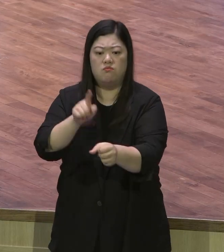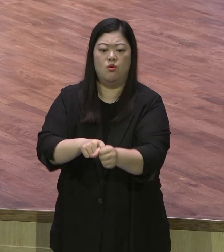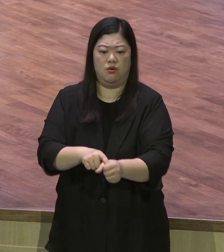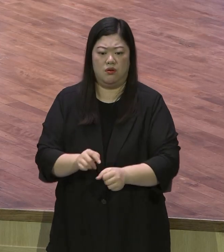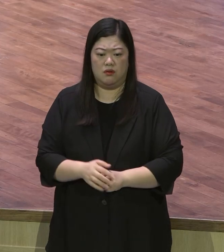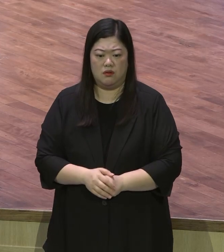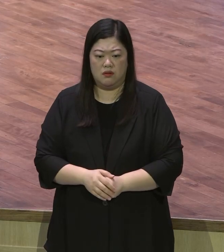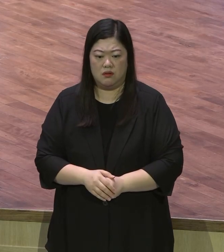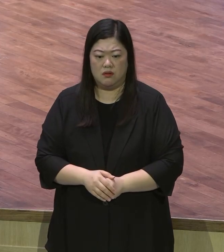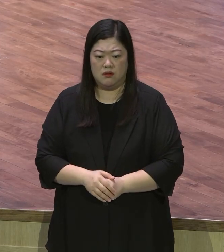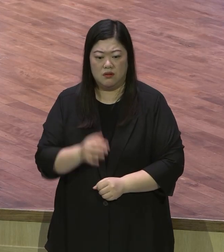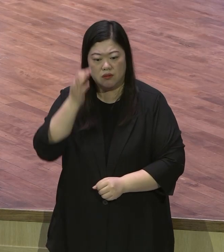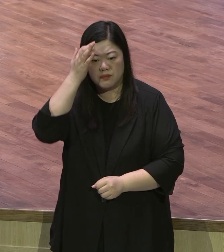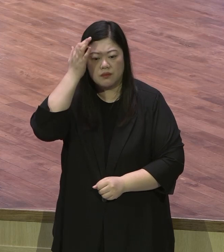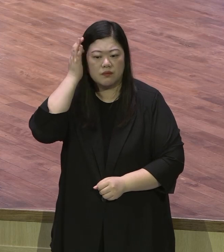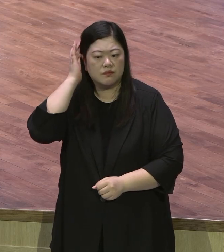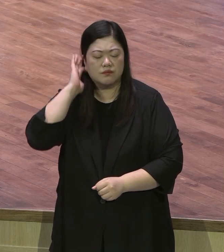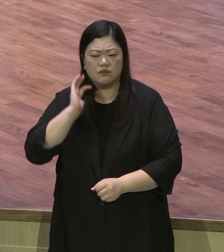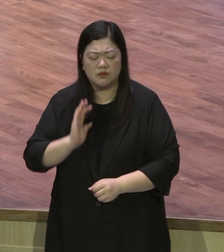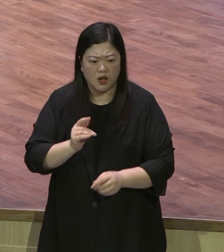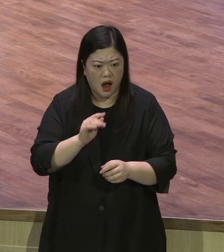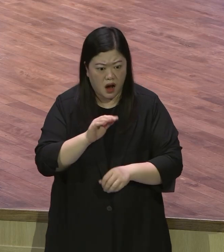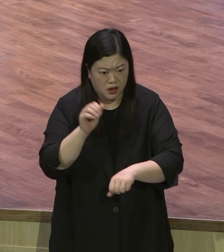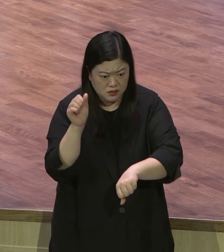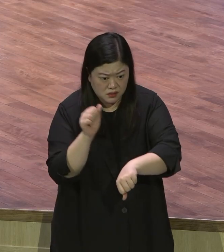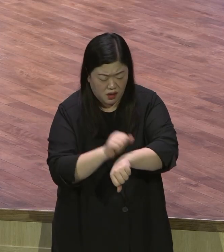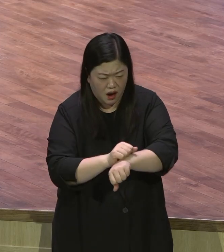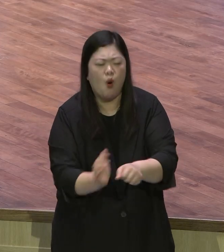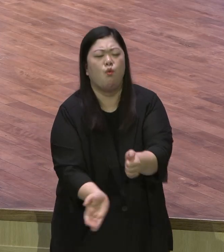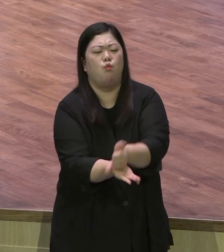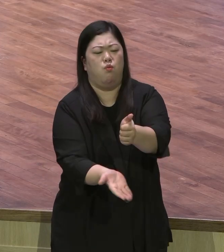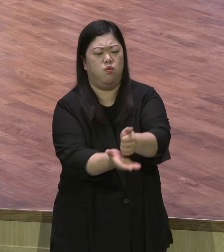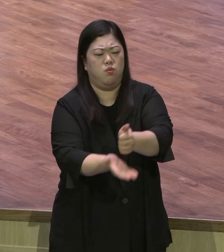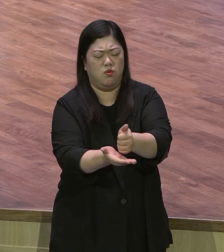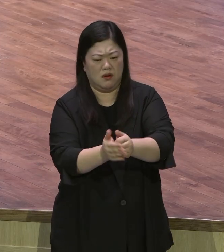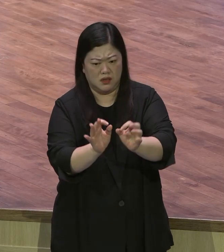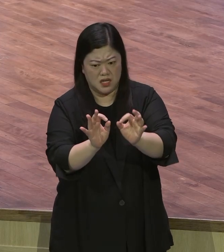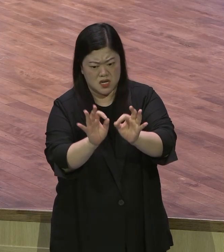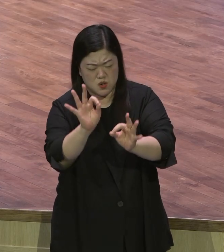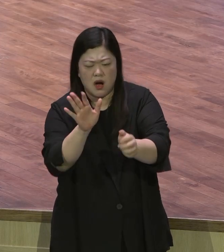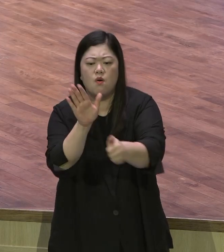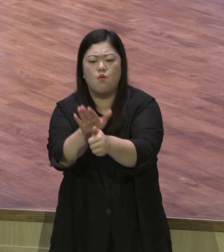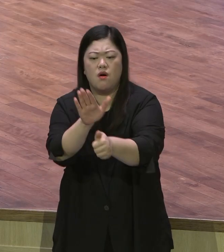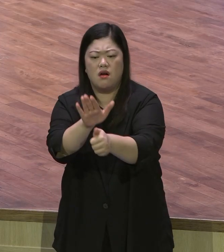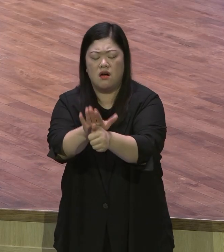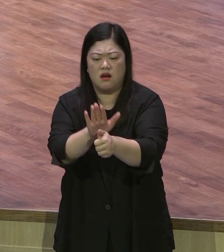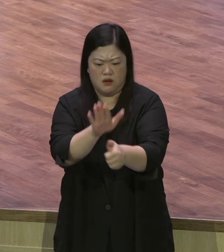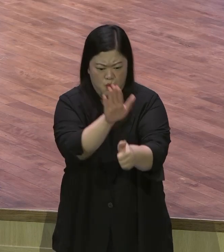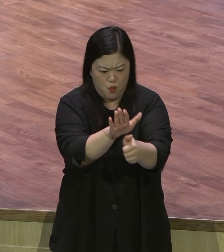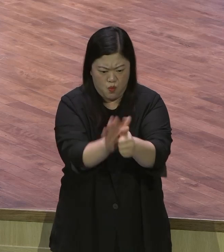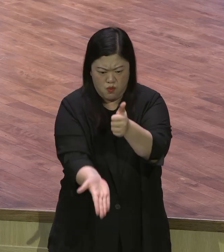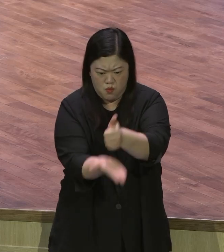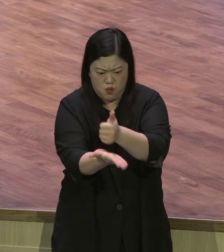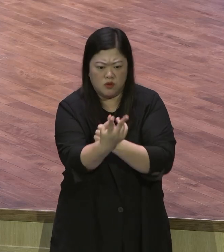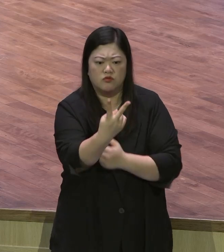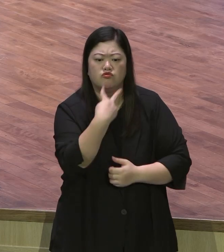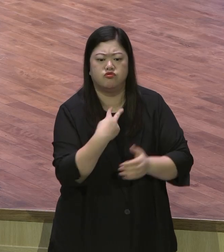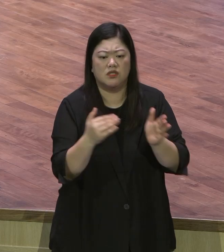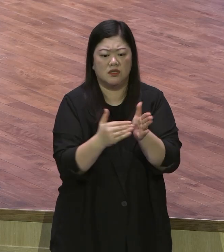것만 칭찬하시면서 자 어려운 게 있으면 도와주려는 분이 내 옆에 있다. 얼마나 행복한 거예요. 그분이 주님이세요.